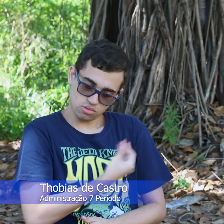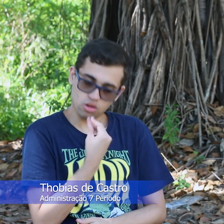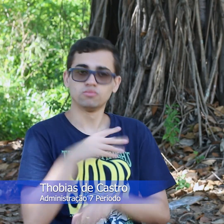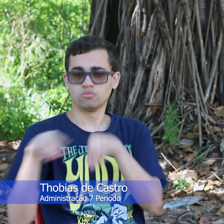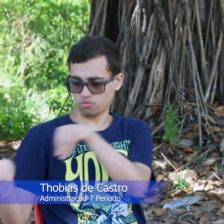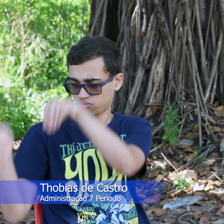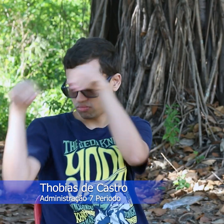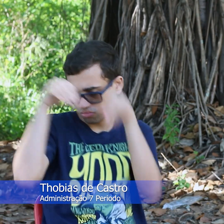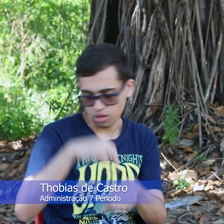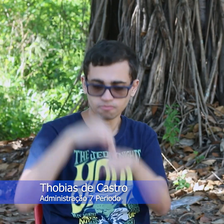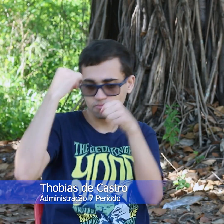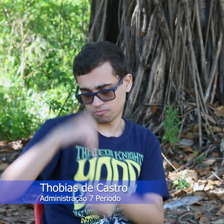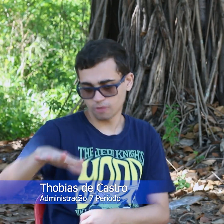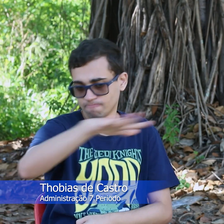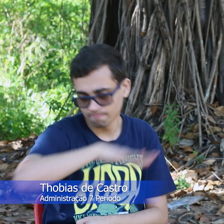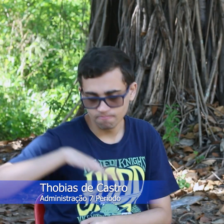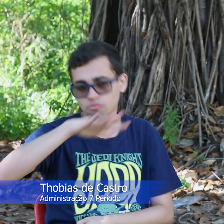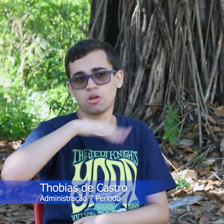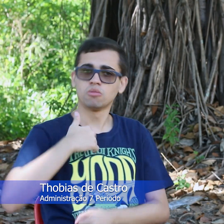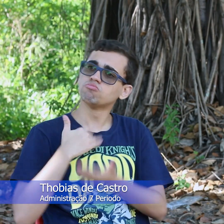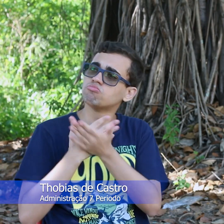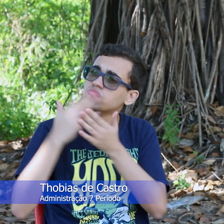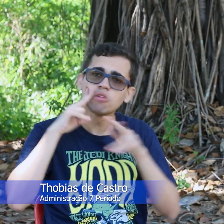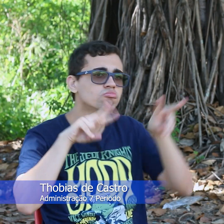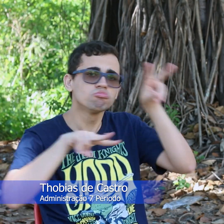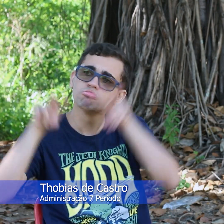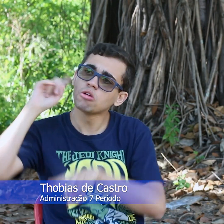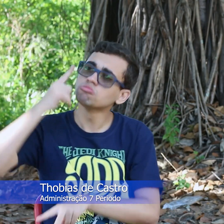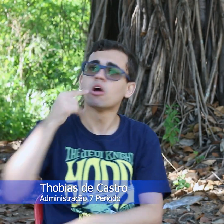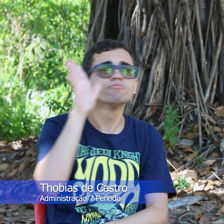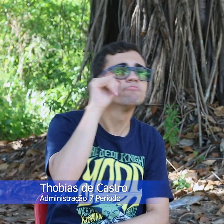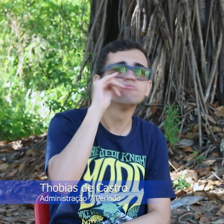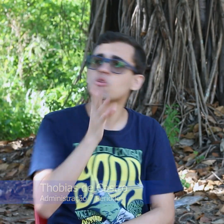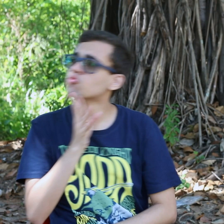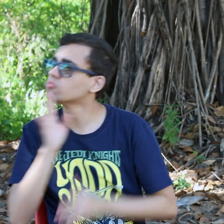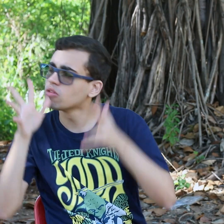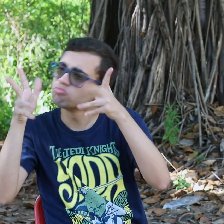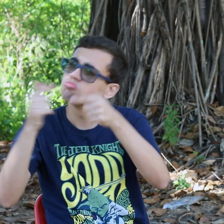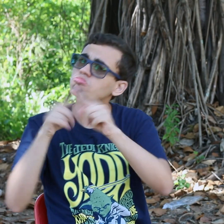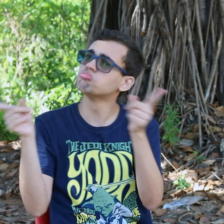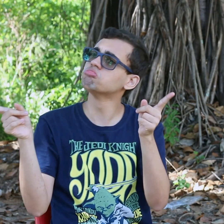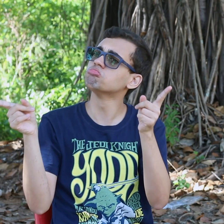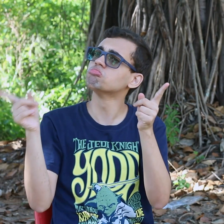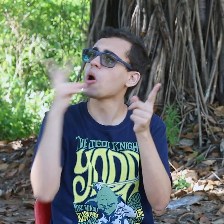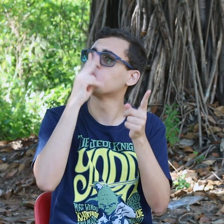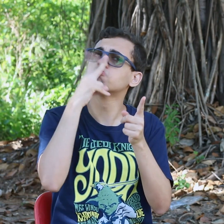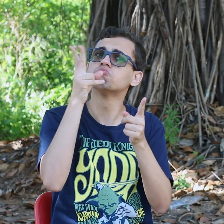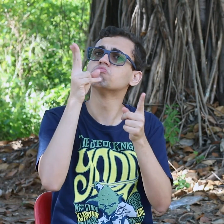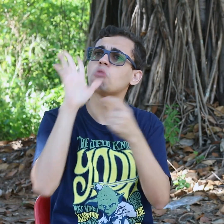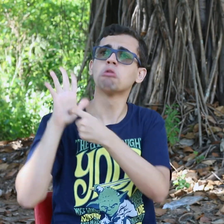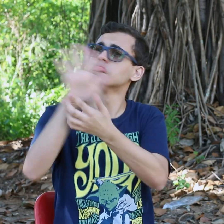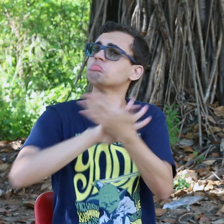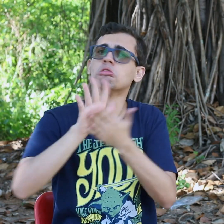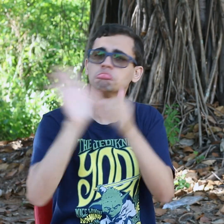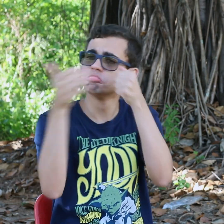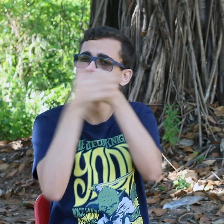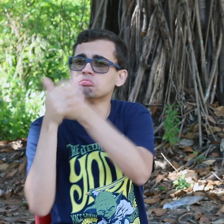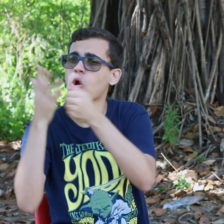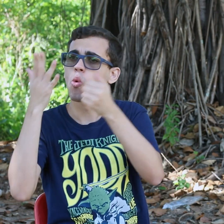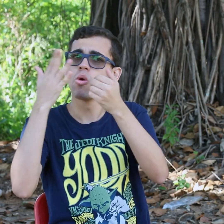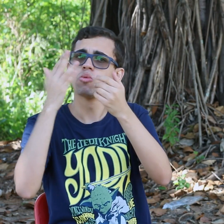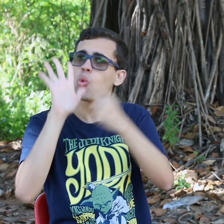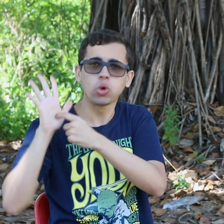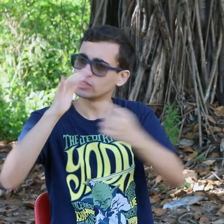Então, eu vou explicar um pouquinho da minha vida. A partir do momento que eu mudei para a cidade de Muriaé, eu tinha essa curiosidade, cadê os surdos? Onde